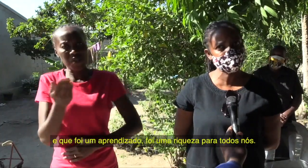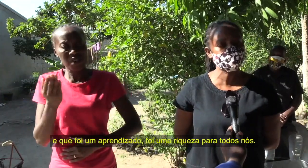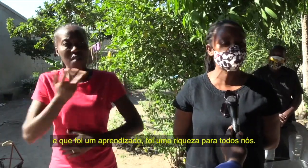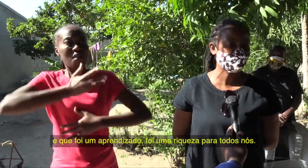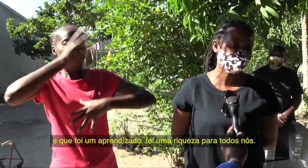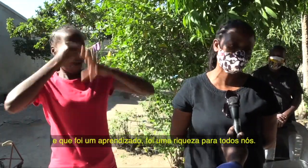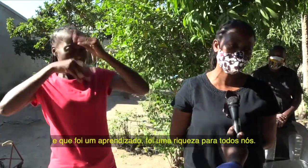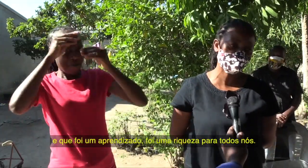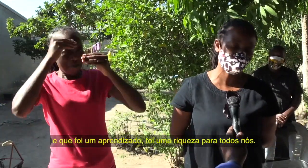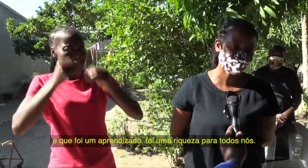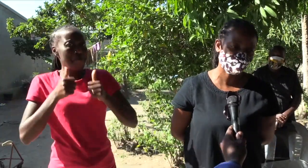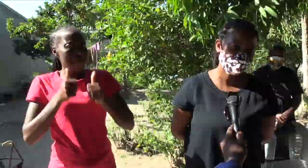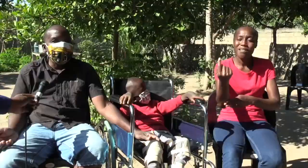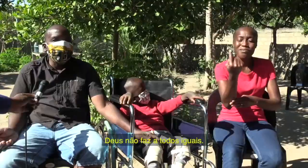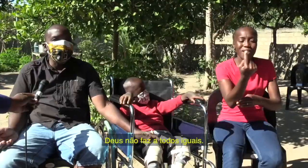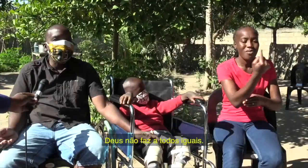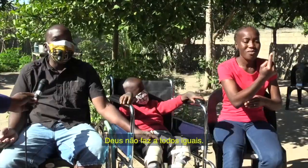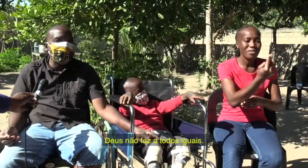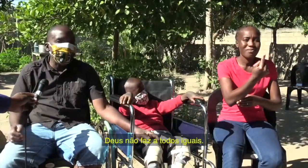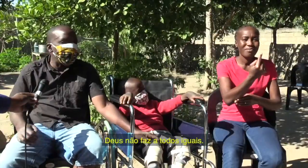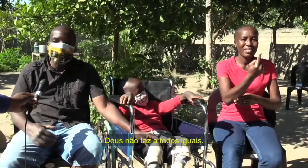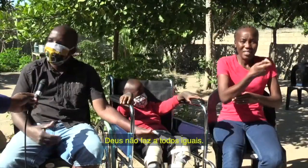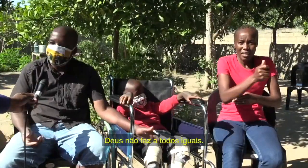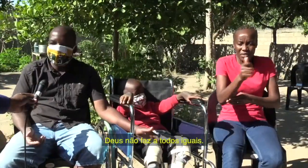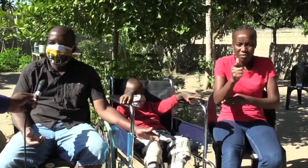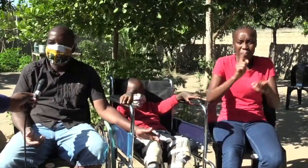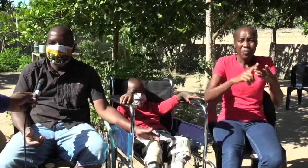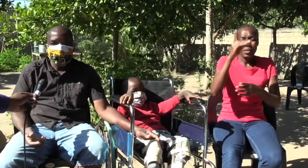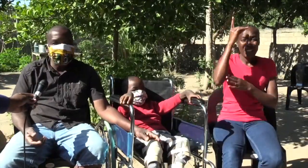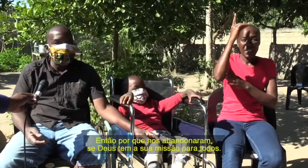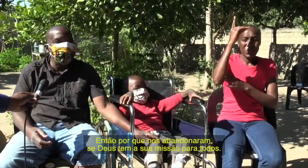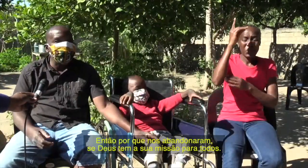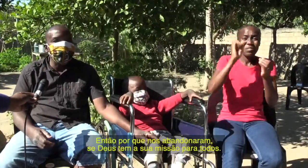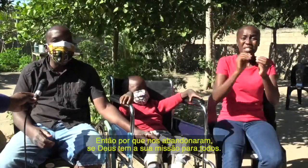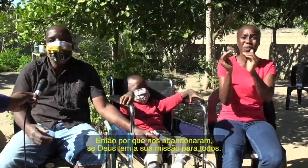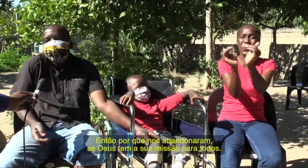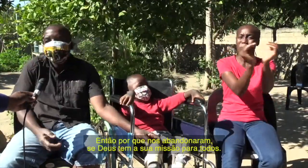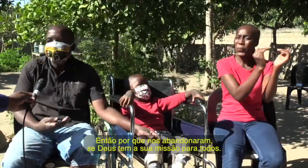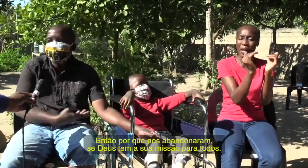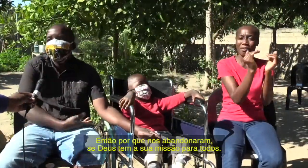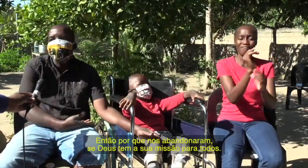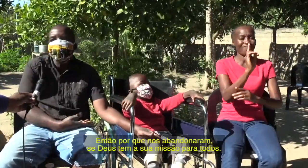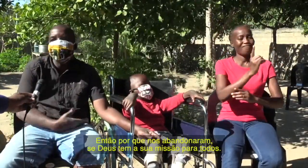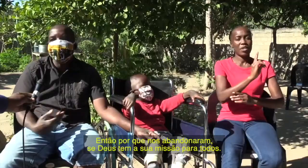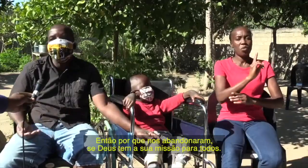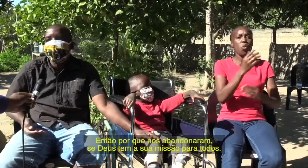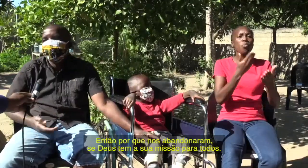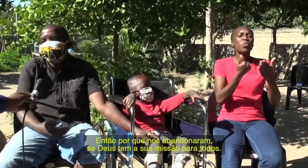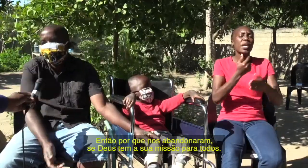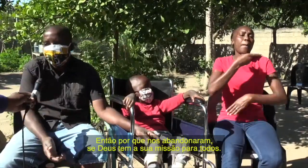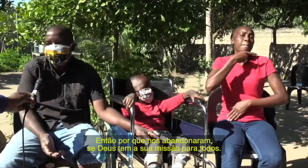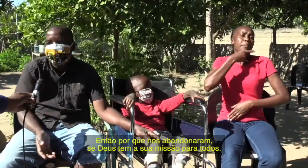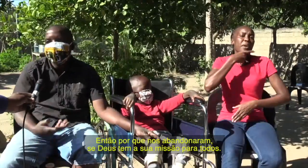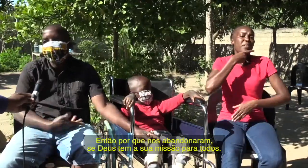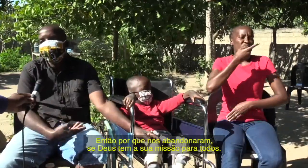um aprendizado foi uma riqueza para todos nós Deus não faz todos iguais então para que abandonar um se Deus tem